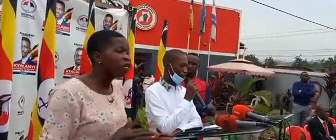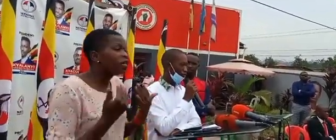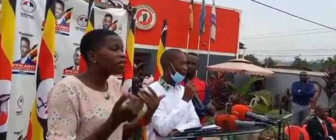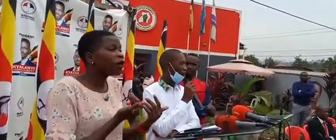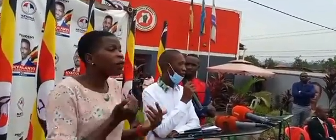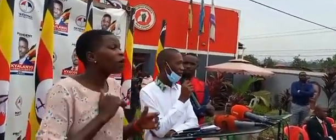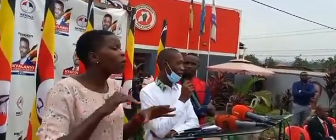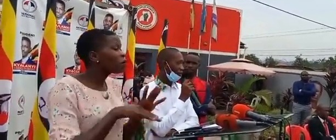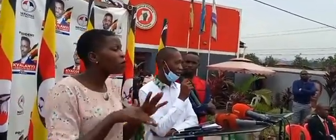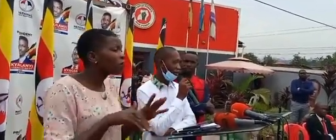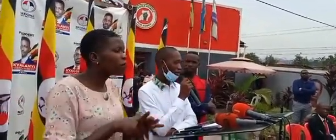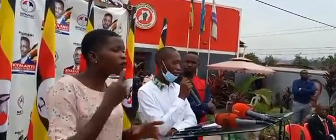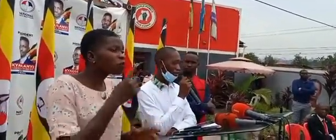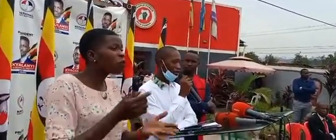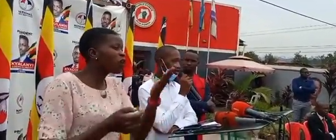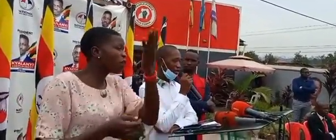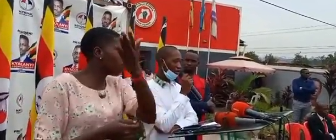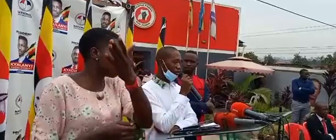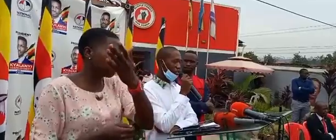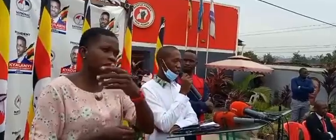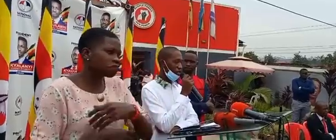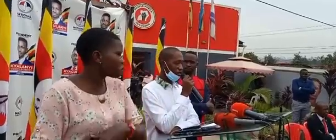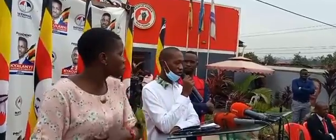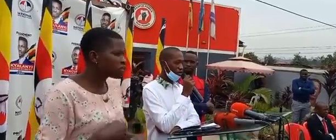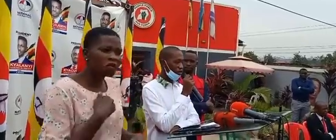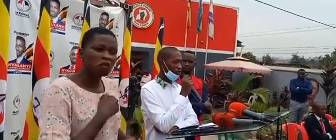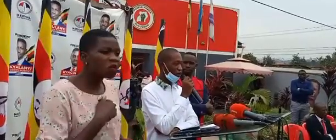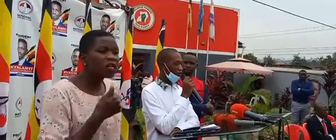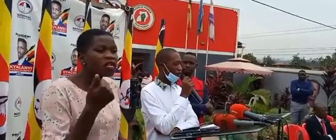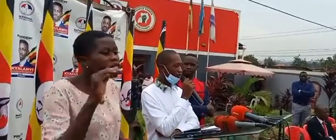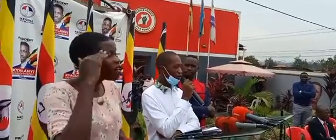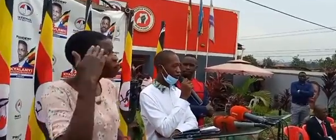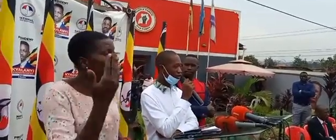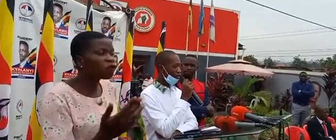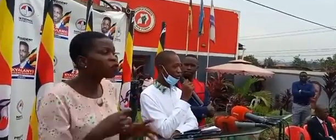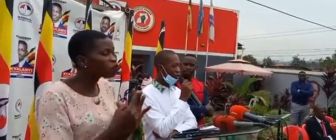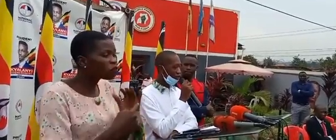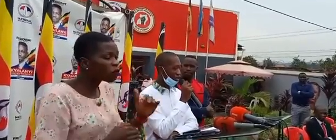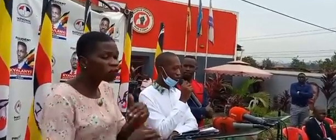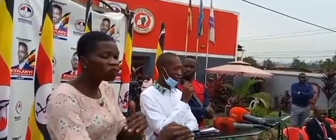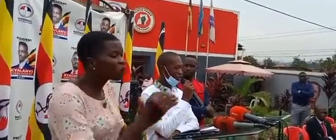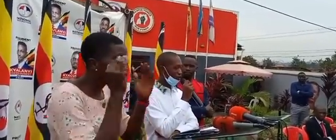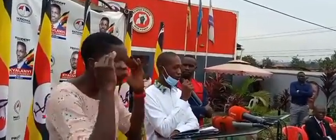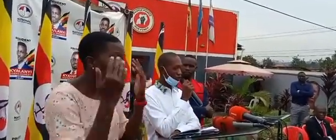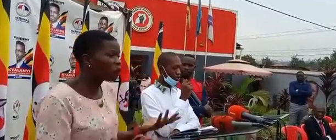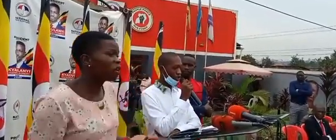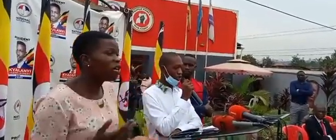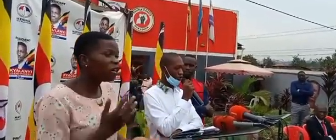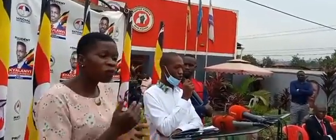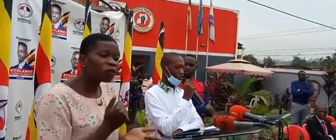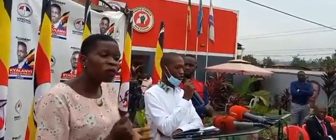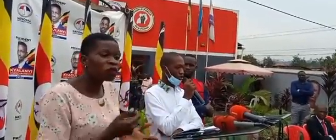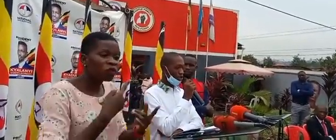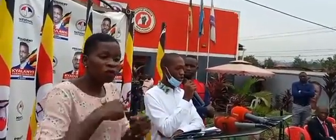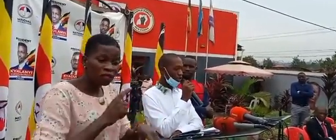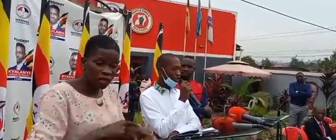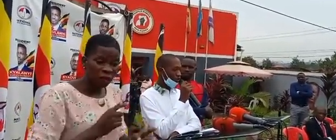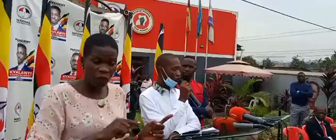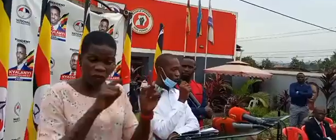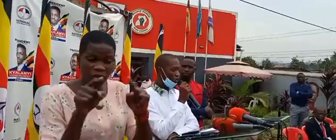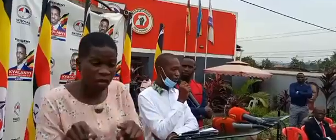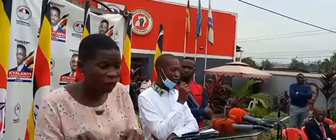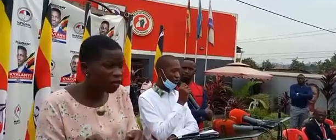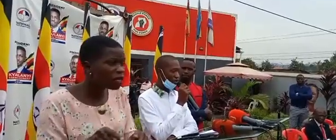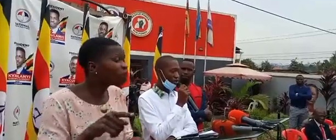chikati teba mani na wo chichi ndako jebali kubawe tuwa vite yo na woje limu bana fembe tuwa sanga yo chitalia wali